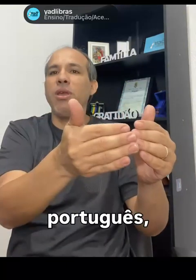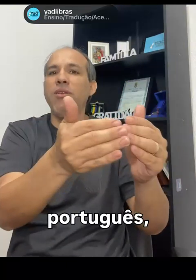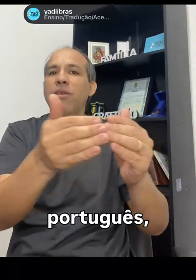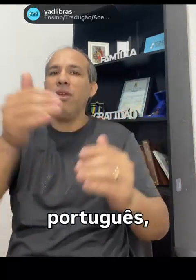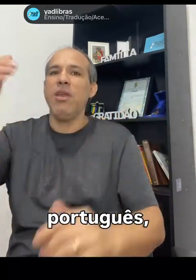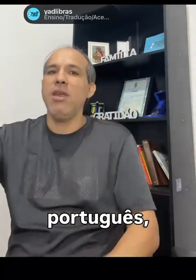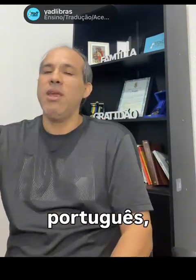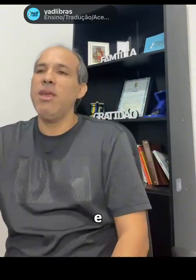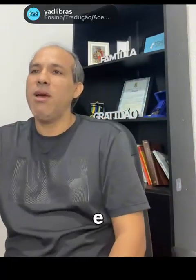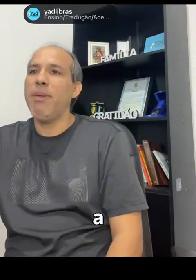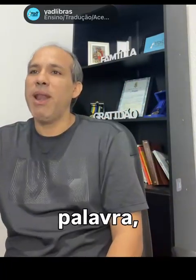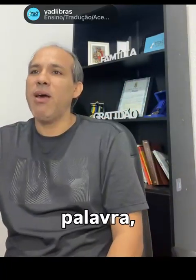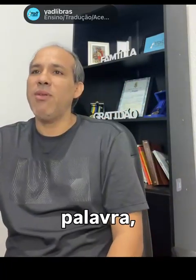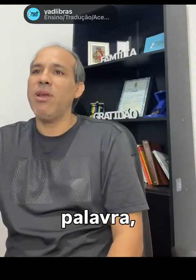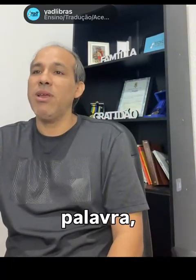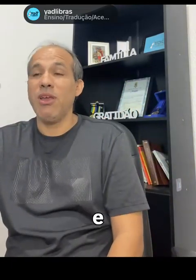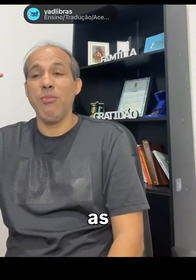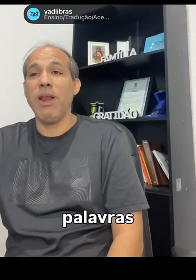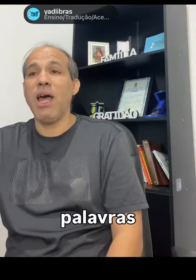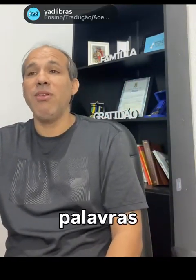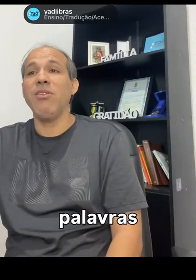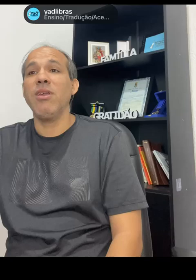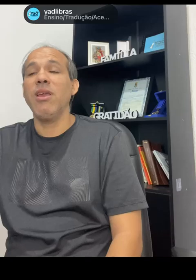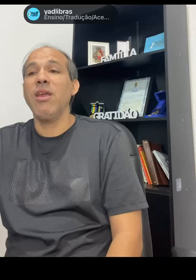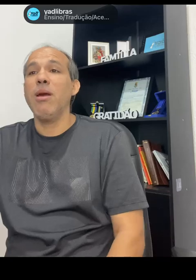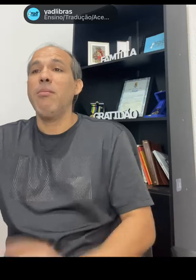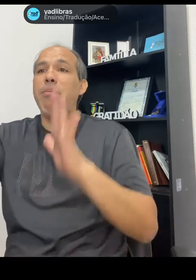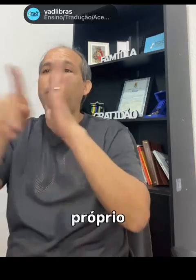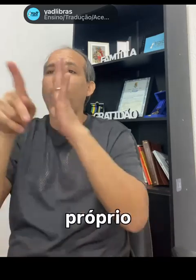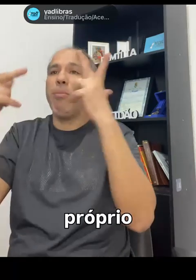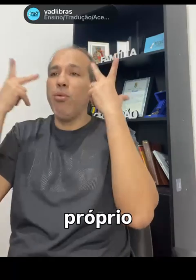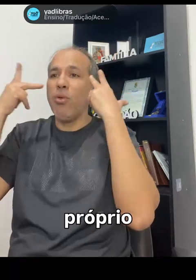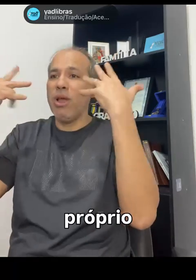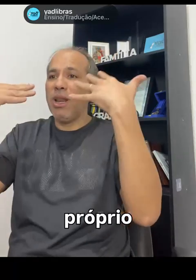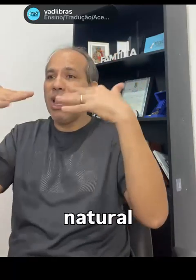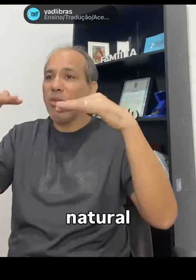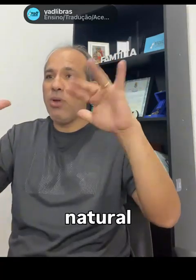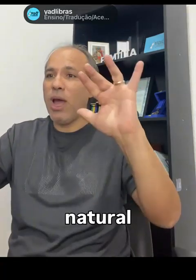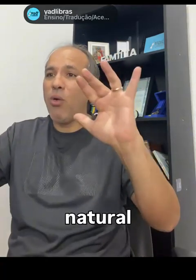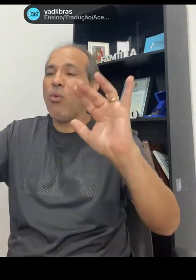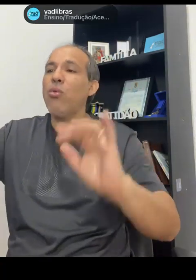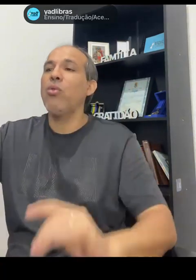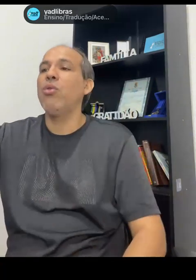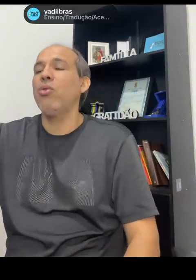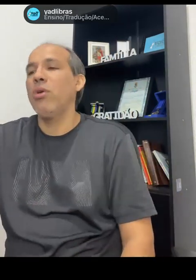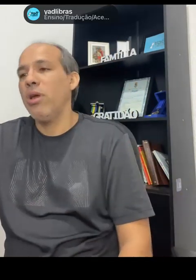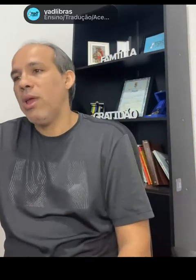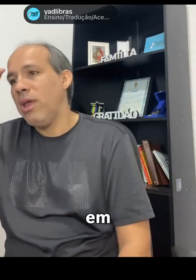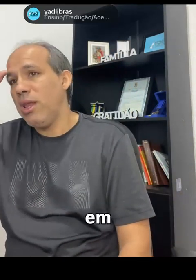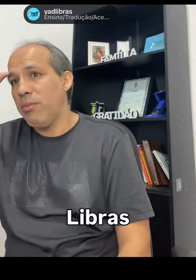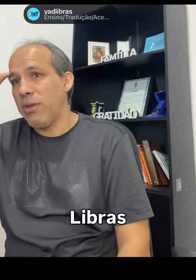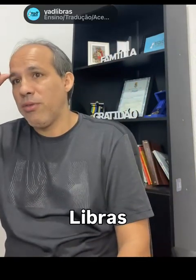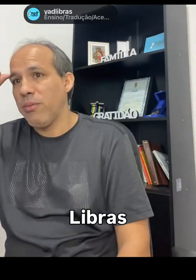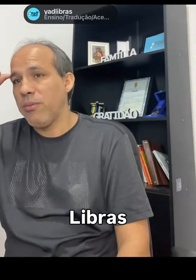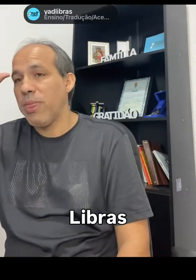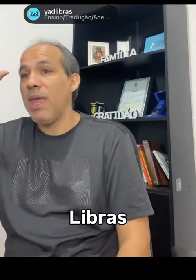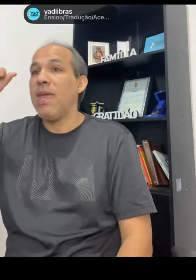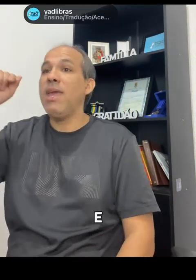português e as palavras próprio natural em Libras. E a